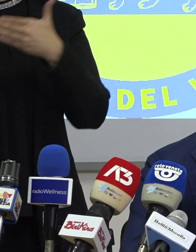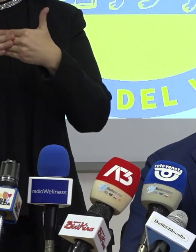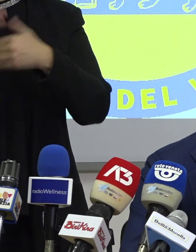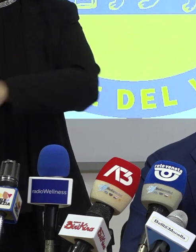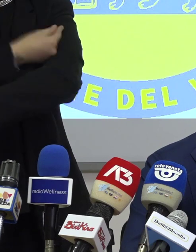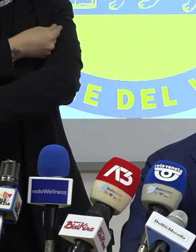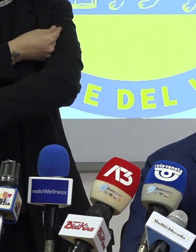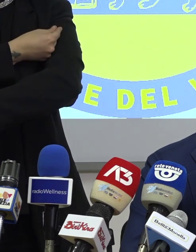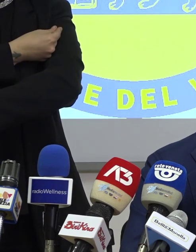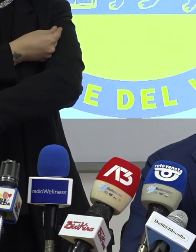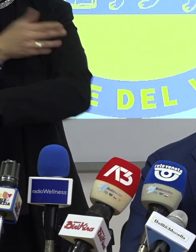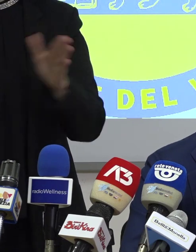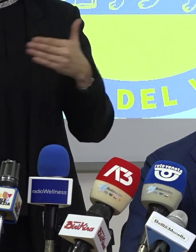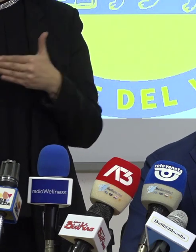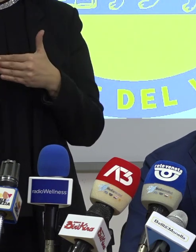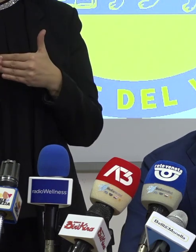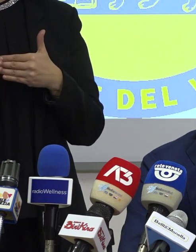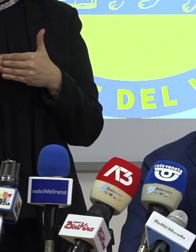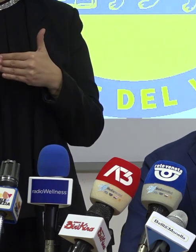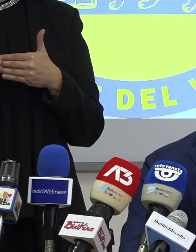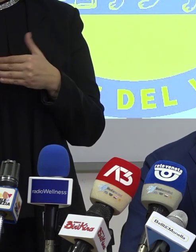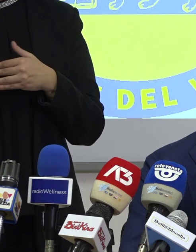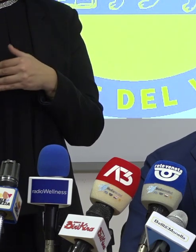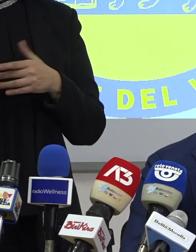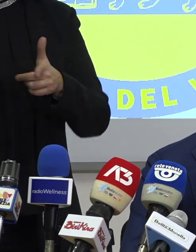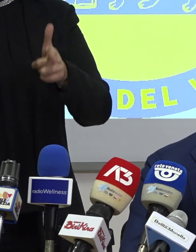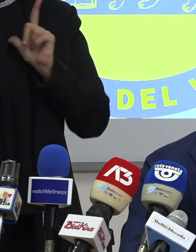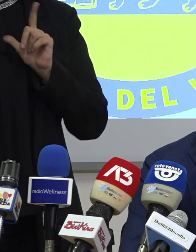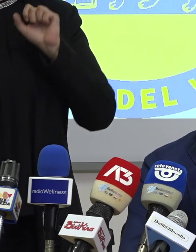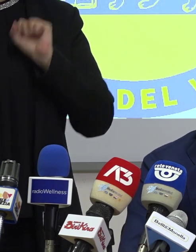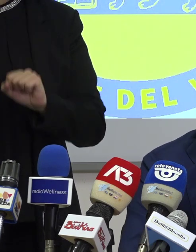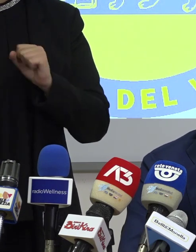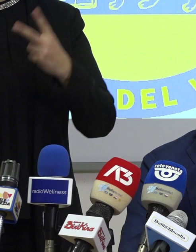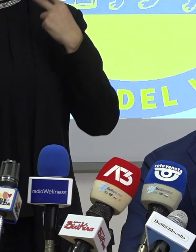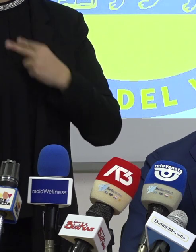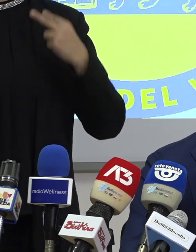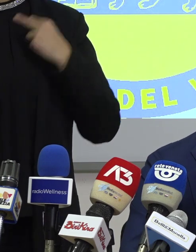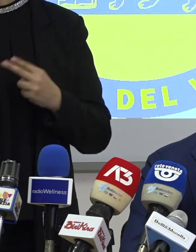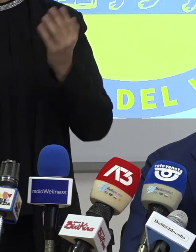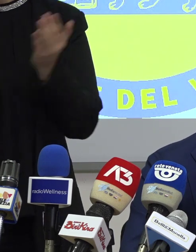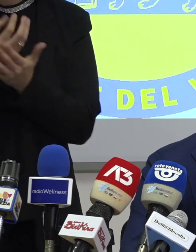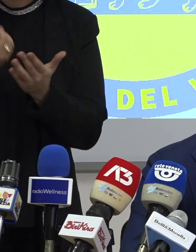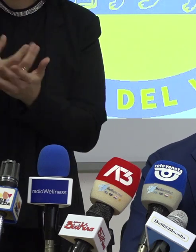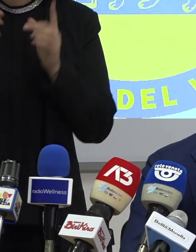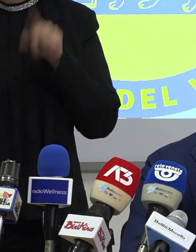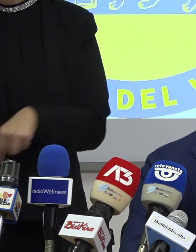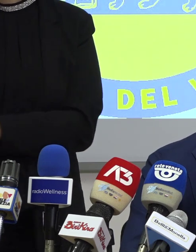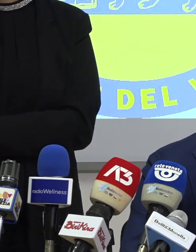noi significherebbe vita per i territori, attività produttive e anche mentale,